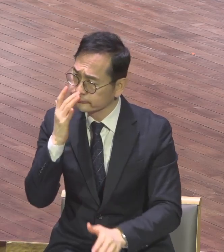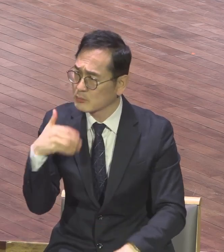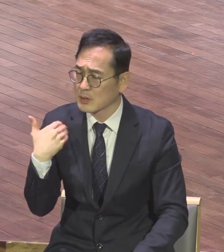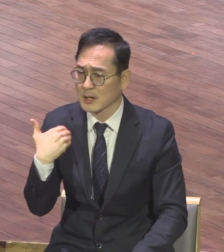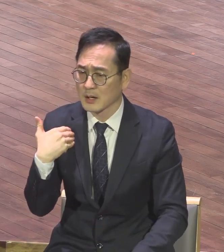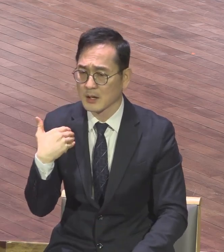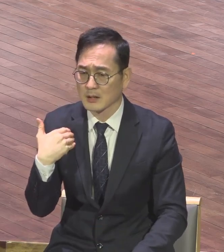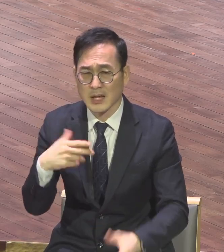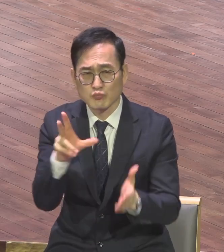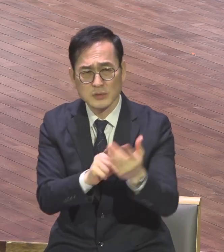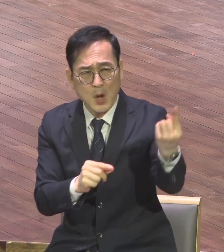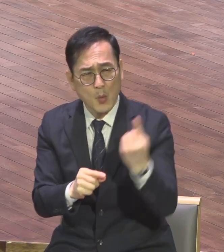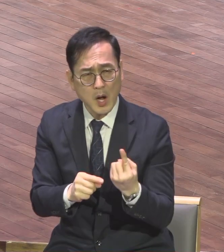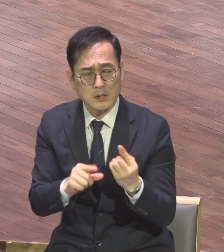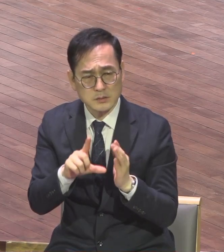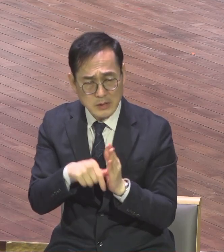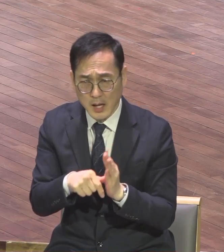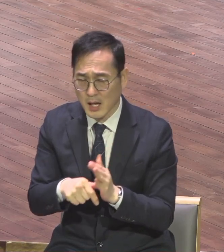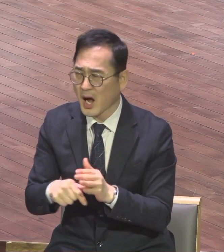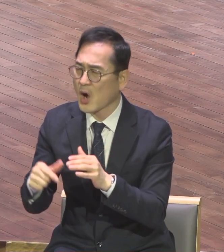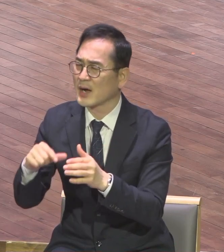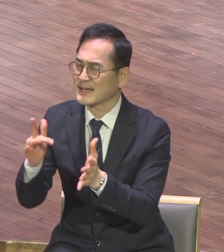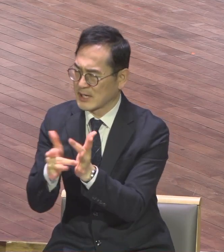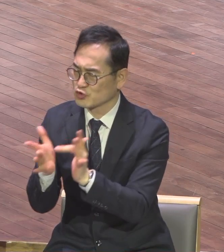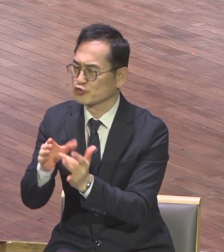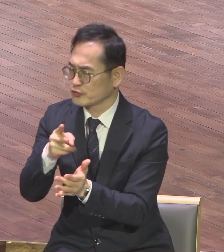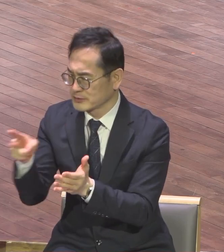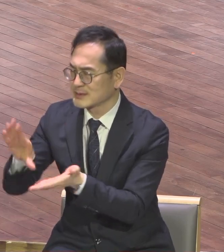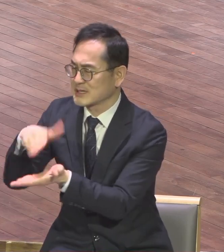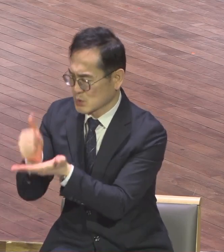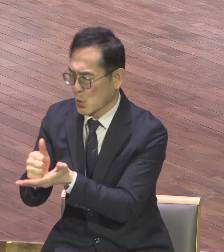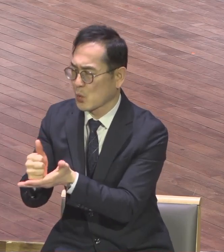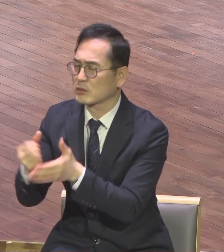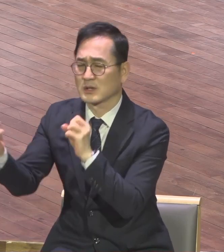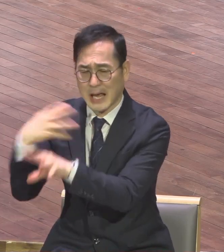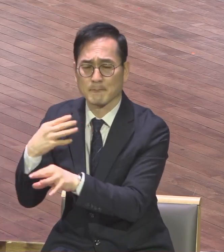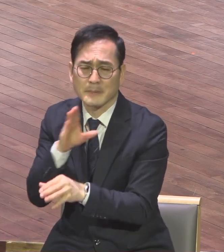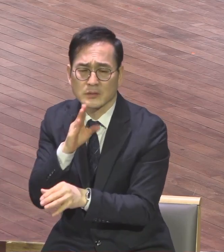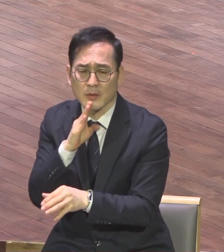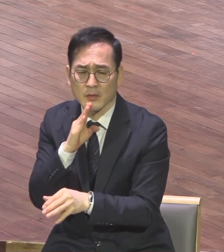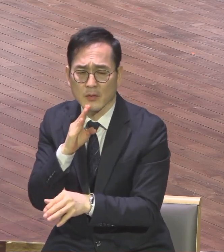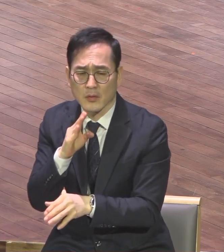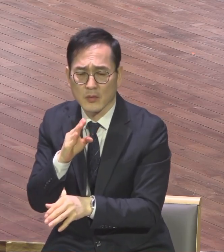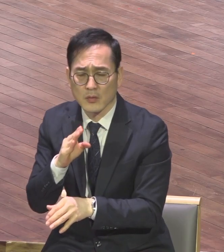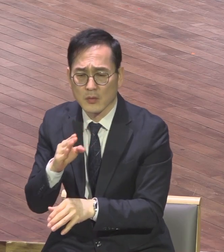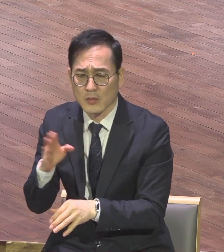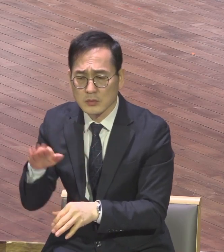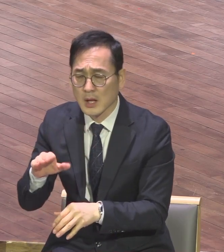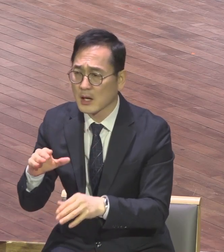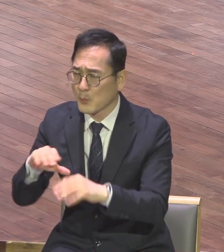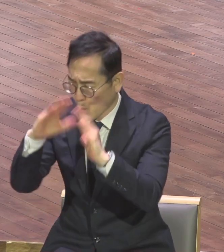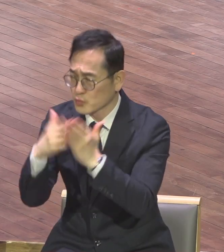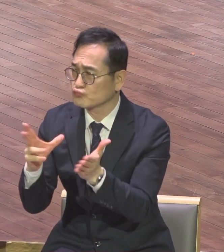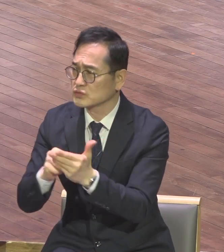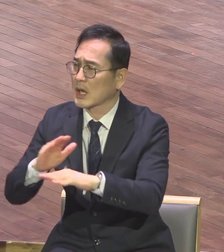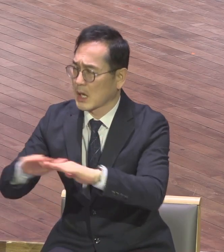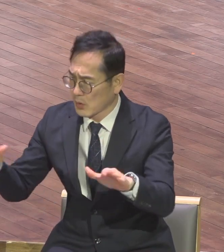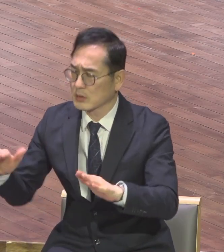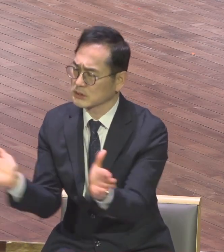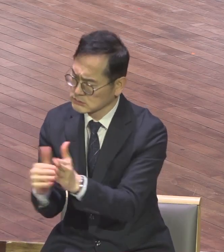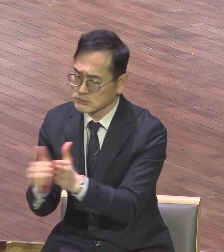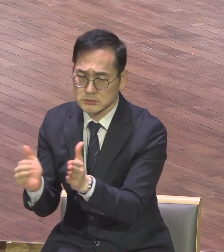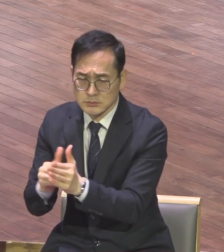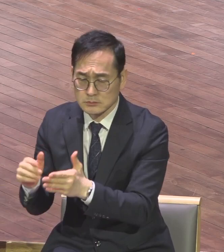거죠. 답이라고는 하는데 끝났다고는 하는데 왜 답인지 끝났다라는 말은